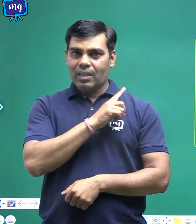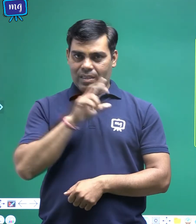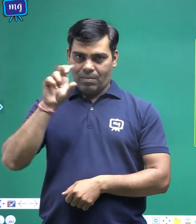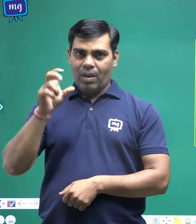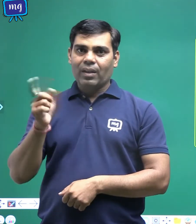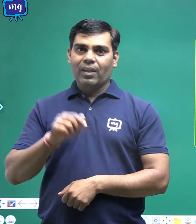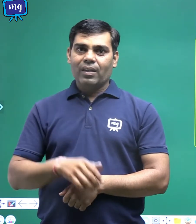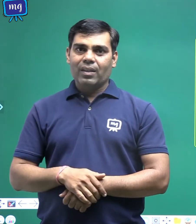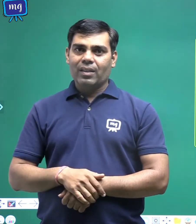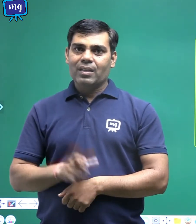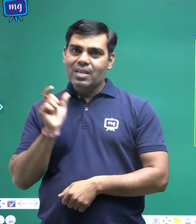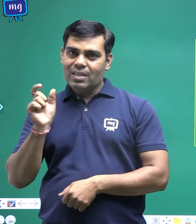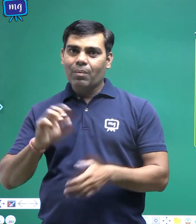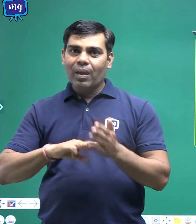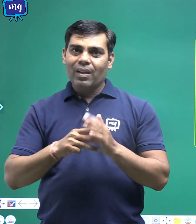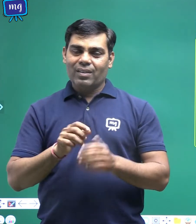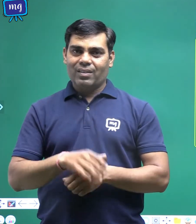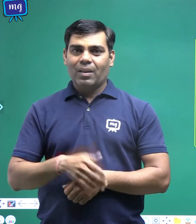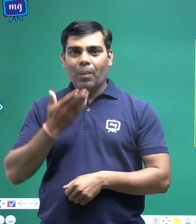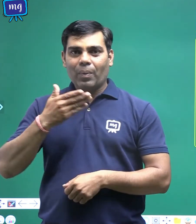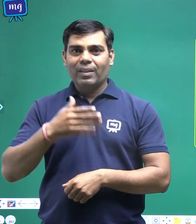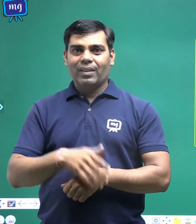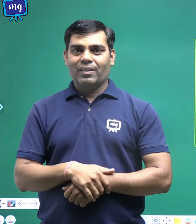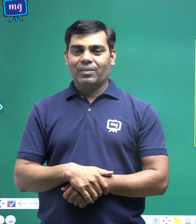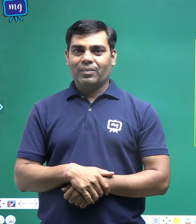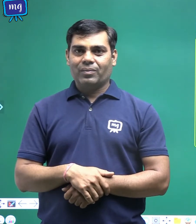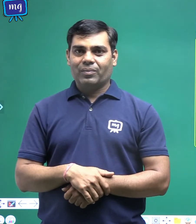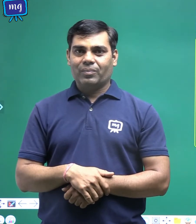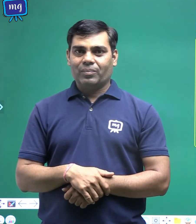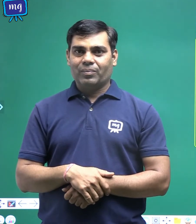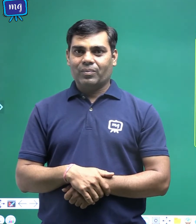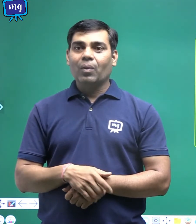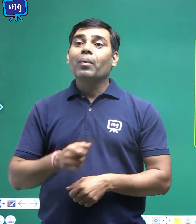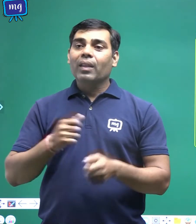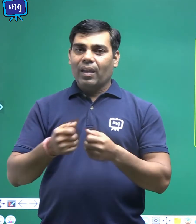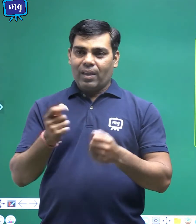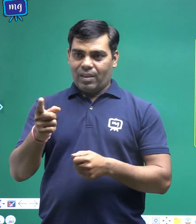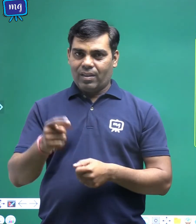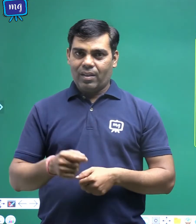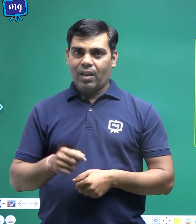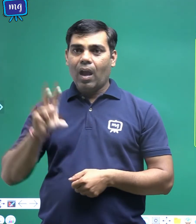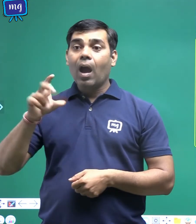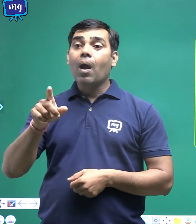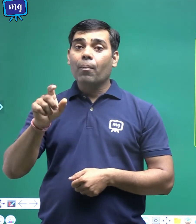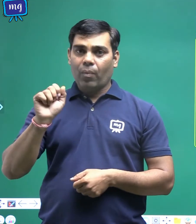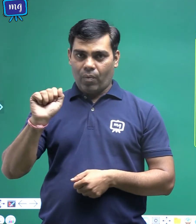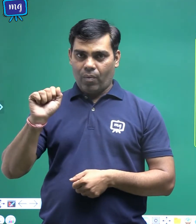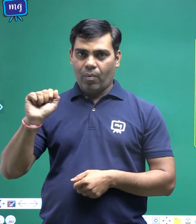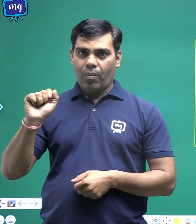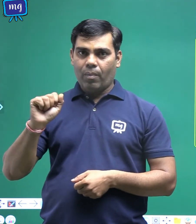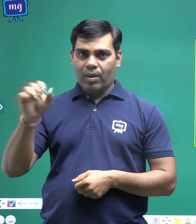के शब्द अर्थ पढ़ते हैं। उम्मीद है आपको पाठ समझ